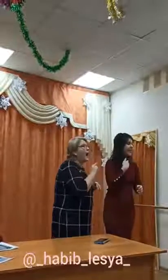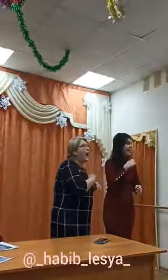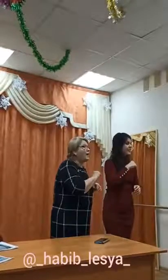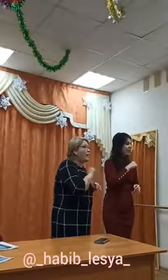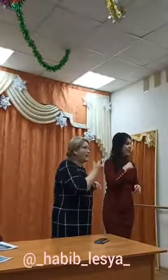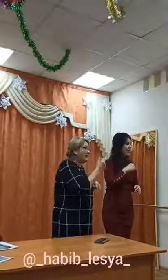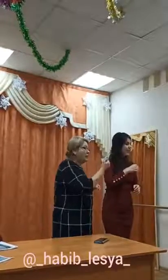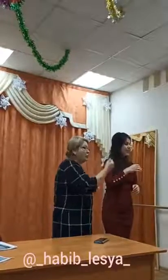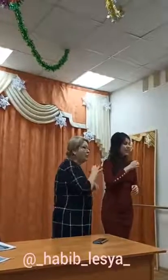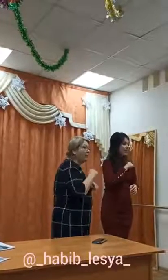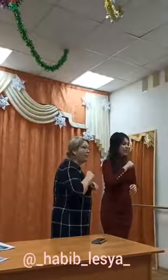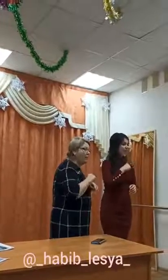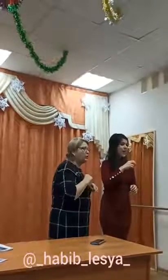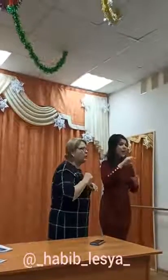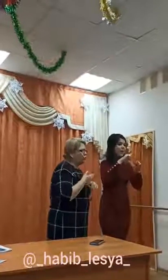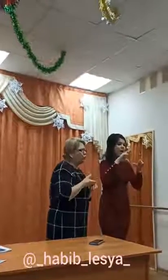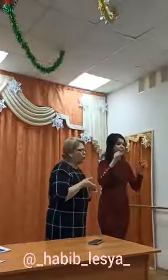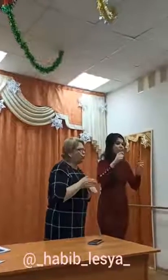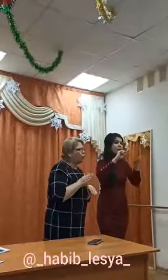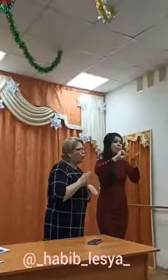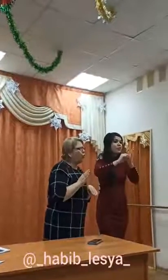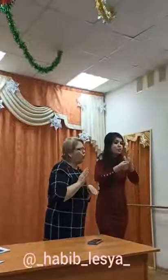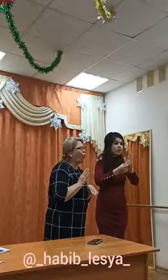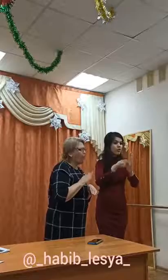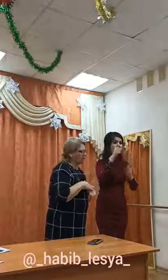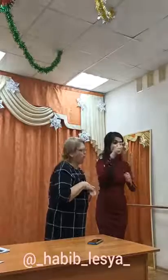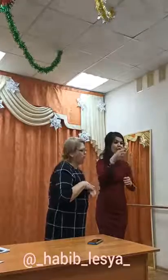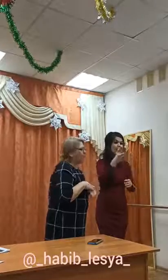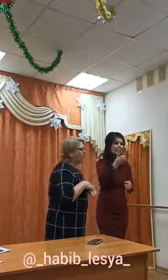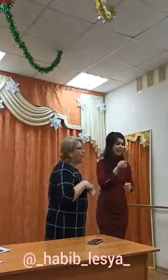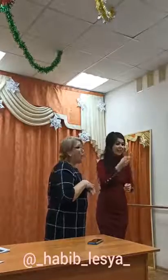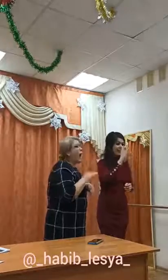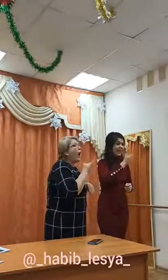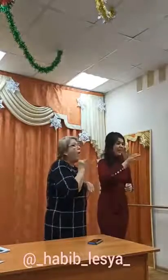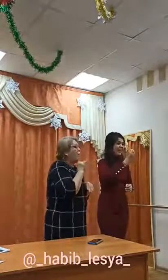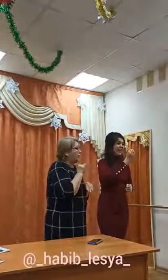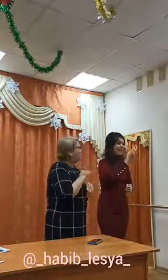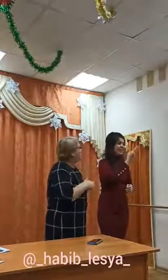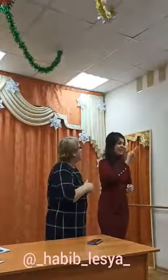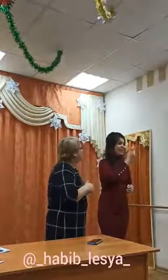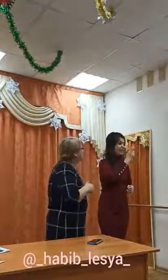Тяжело. Да. Я сама магазин подключала, чтобы они давали кэш.